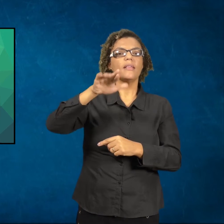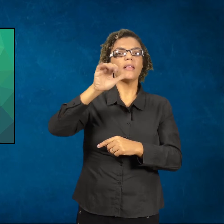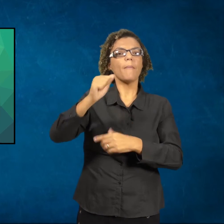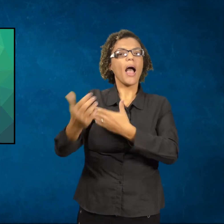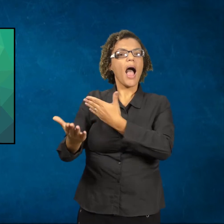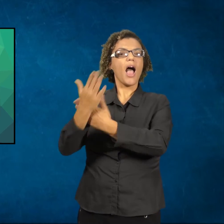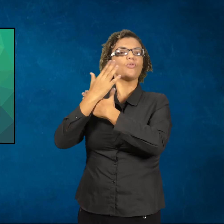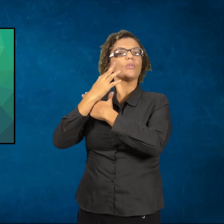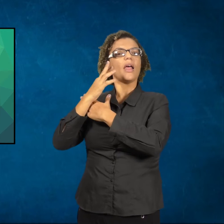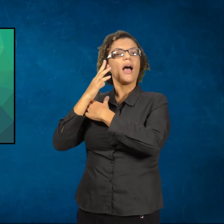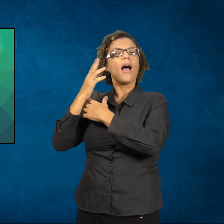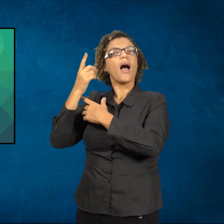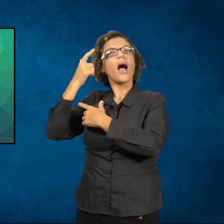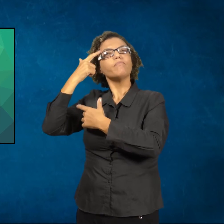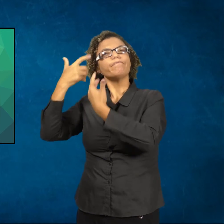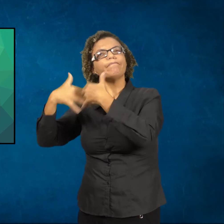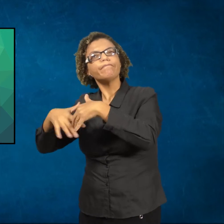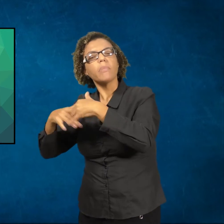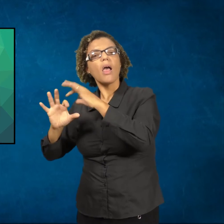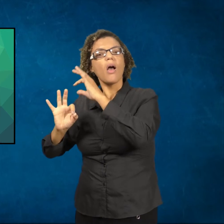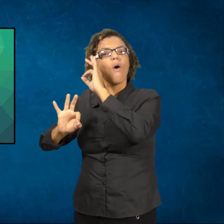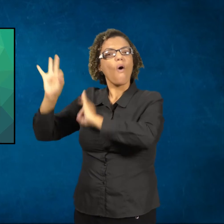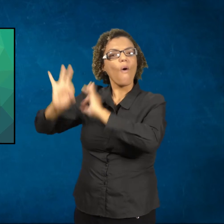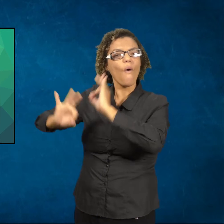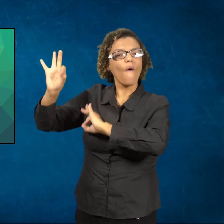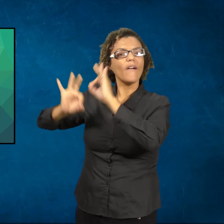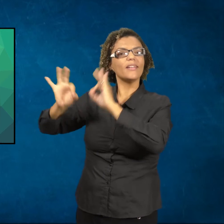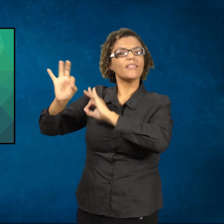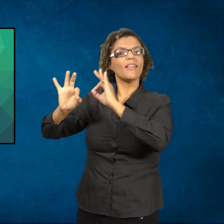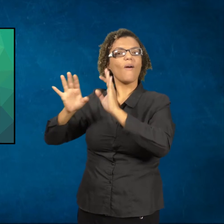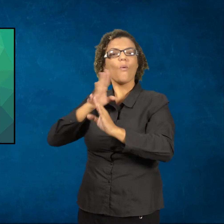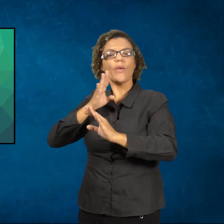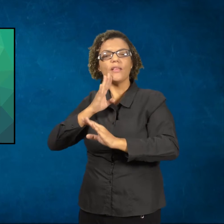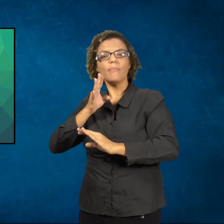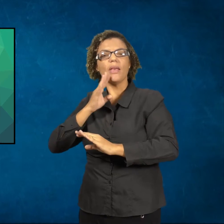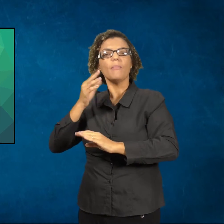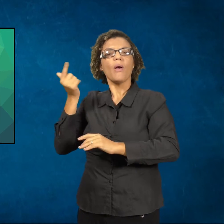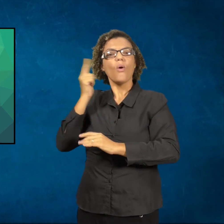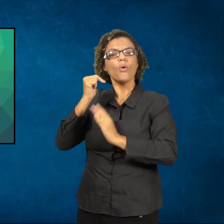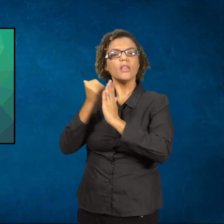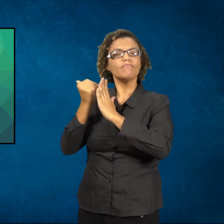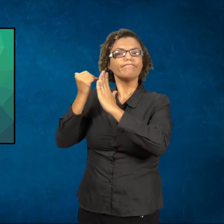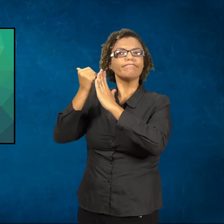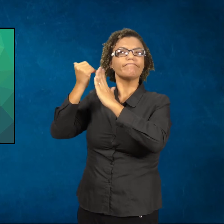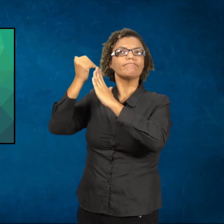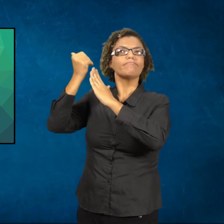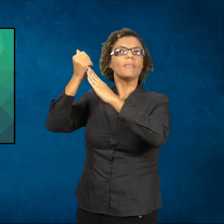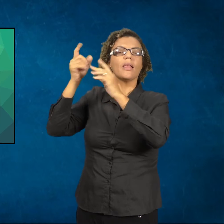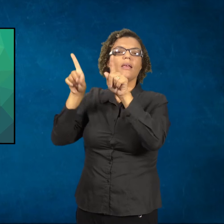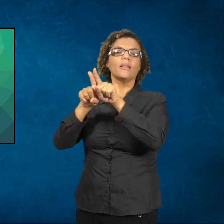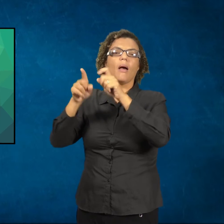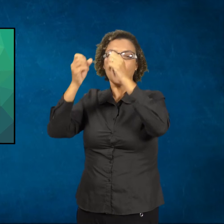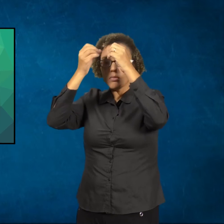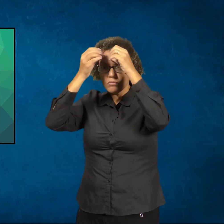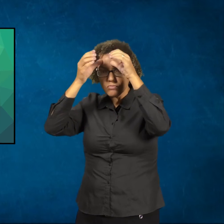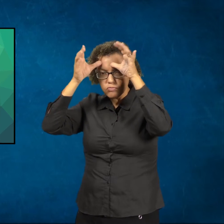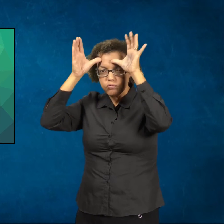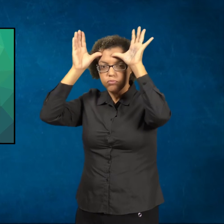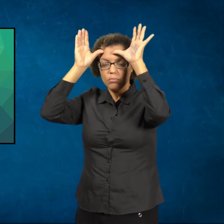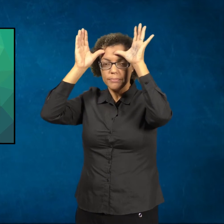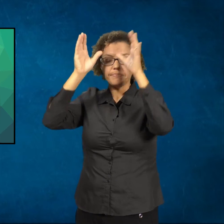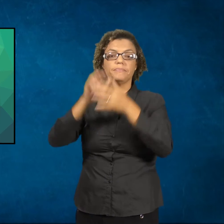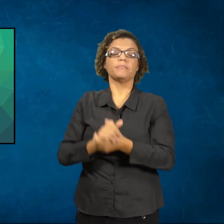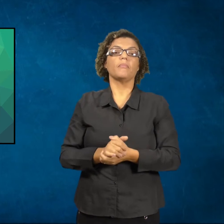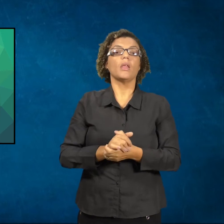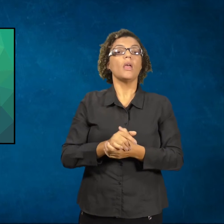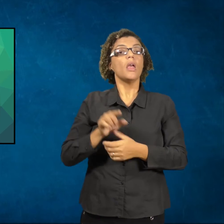apresentativos, que eles agem mais no sentido de organizar, de sedimentar aquele tipo de saber.